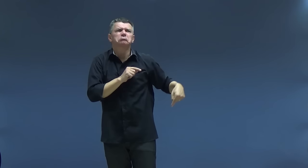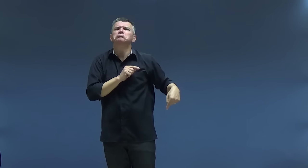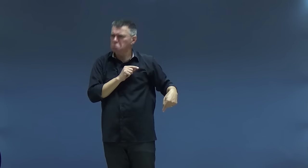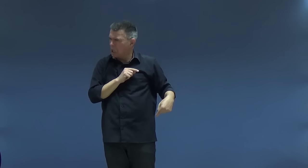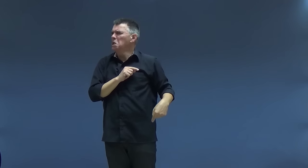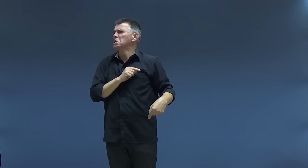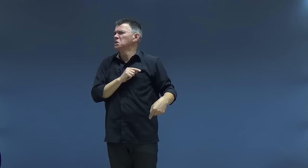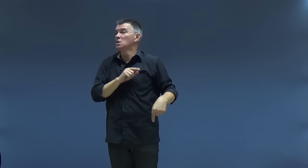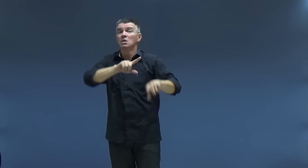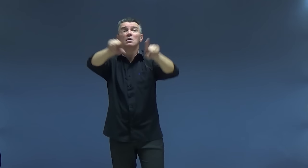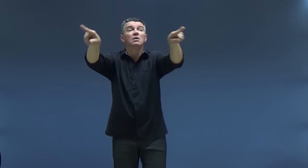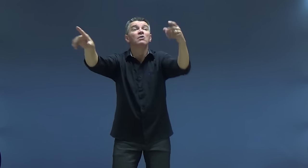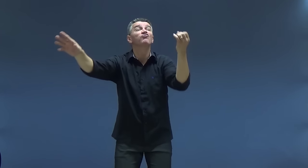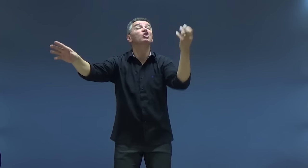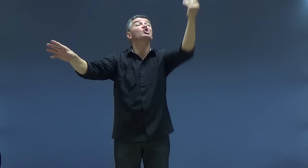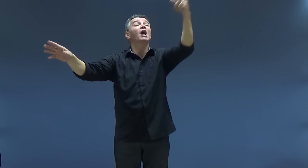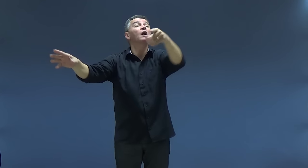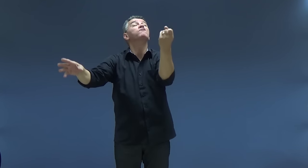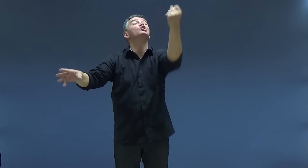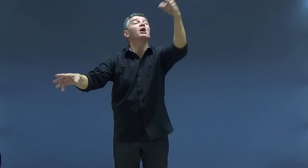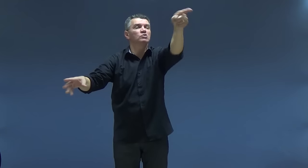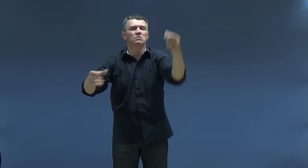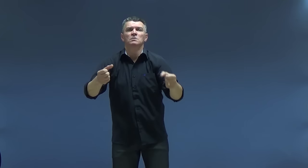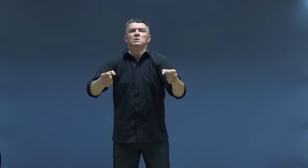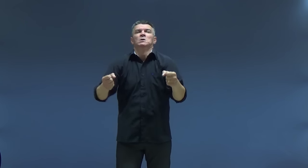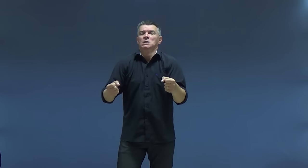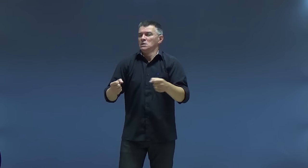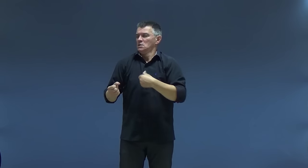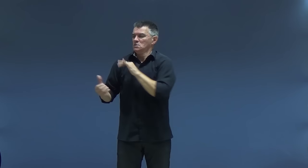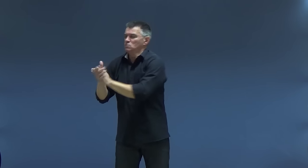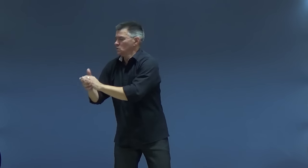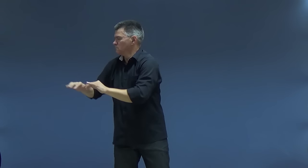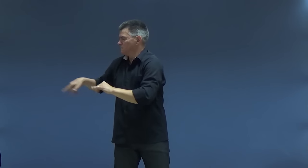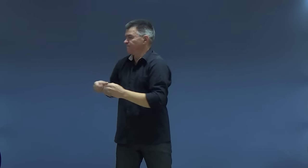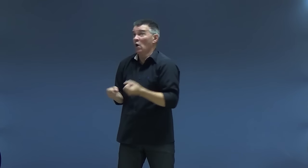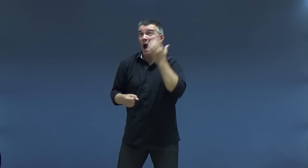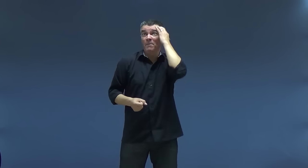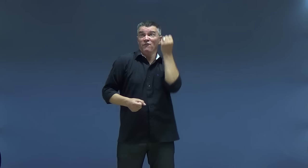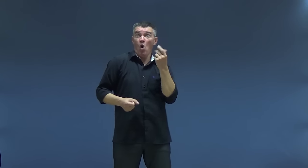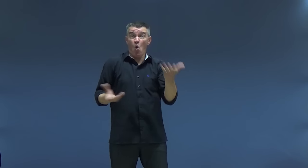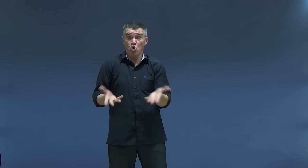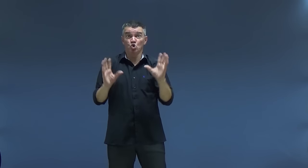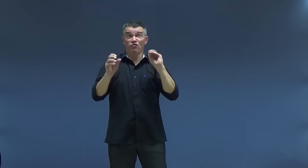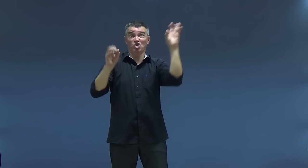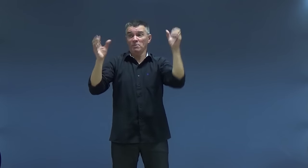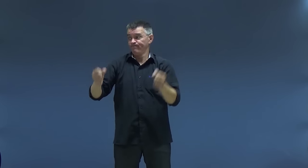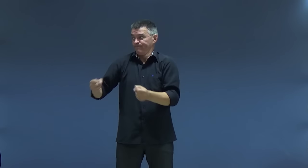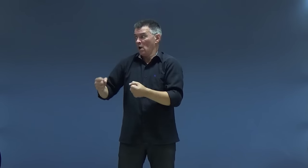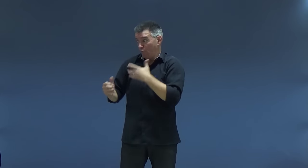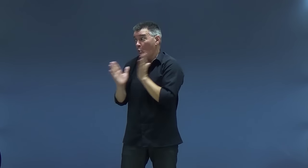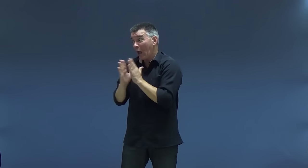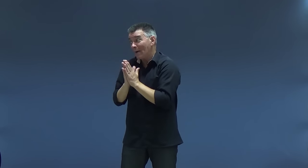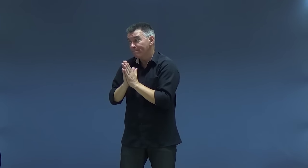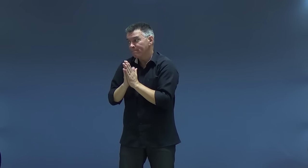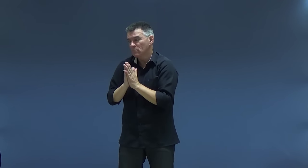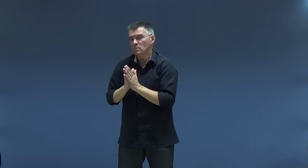mas você sabe que Deus está ali com você. É assim, você vai viajar, você tá ali no carro, tá tua esposa, ah, eu vou viajar, deixa eu viajar, vamos